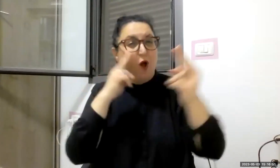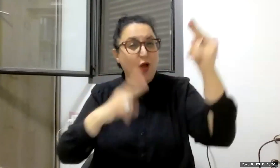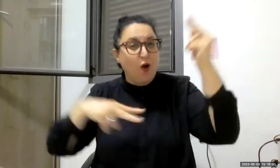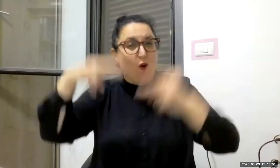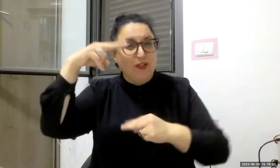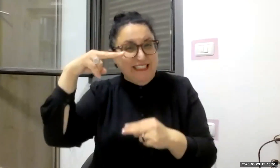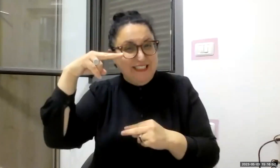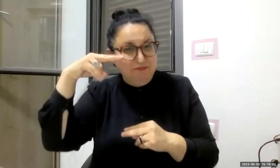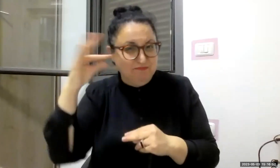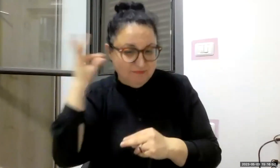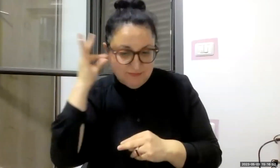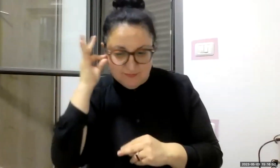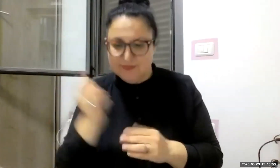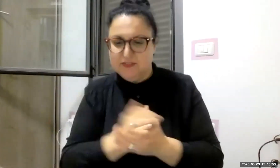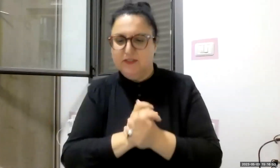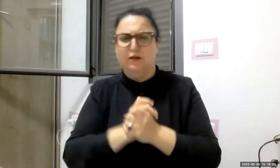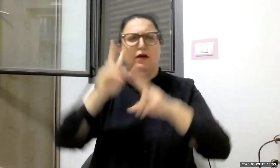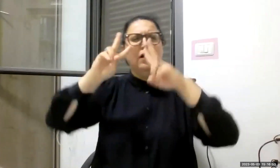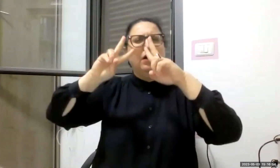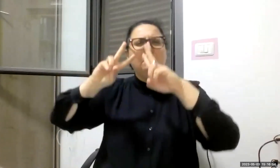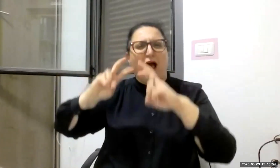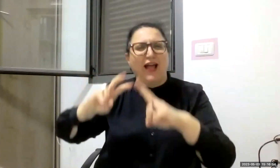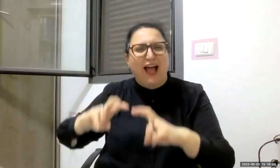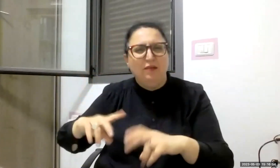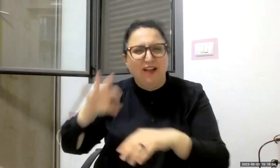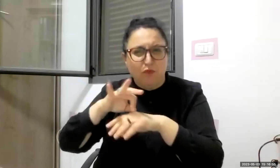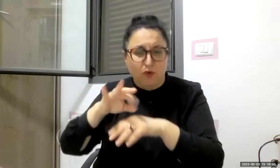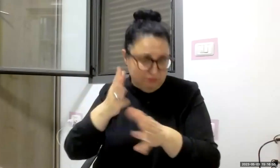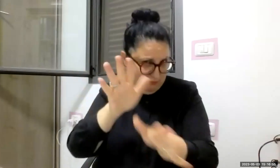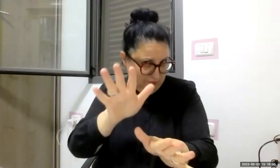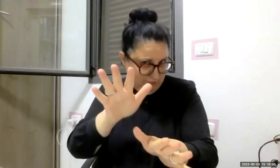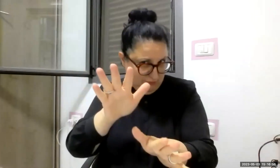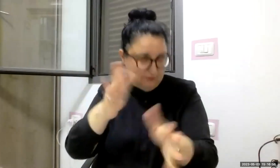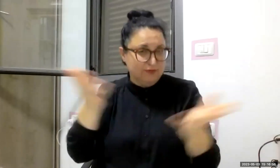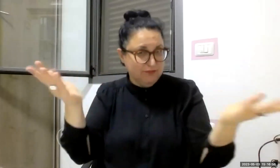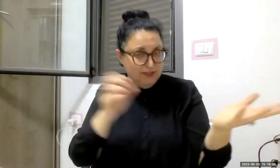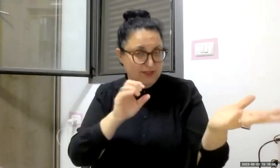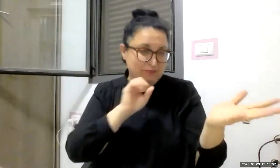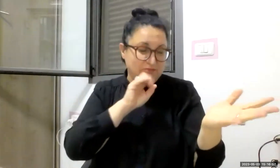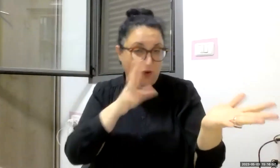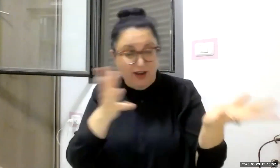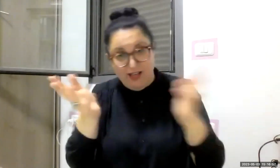לדוגמה, אני רוצה להביא לכם דוגמה לאודיזם, מחקרים רפואיים למשל,